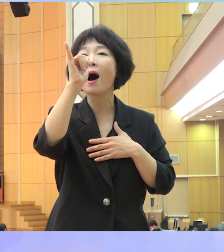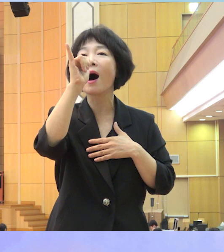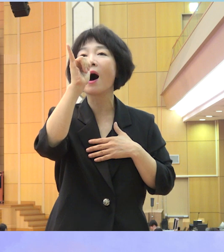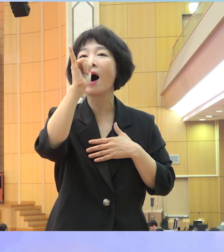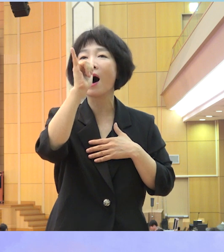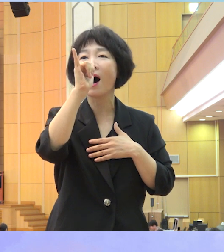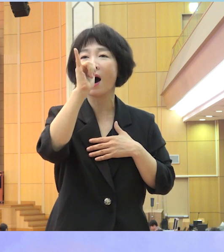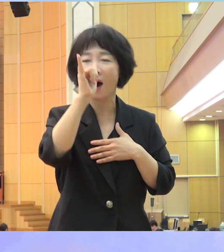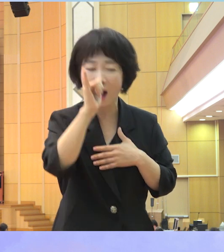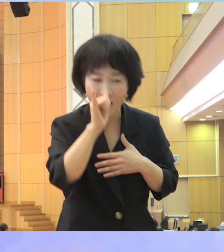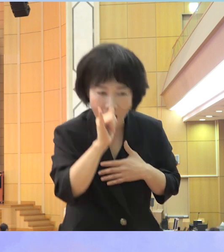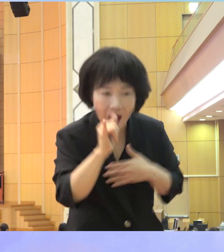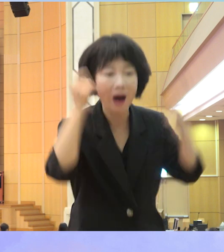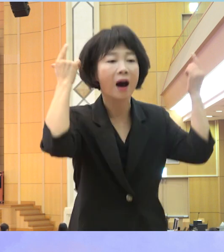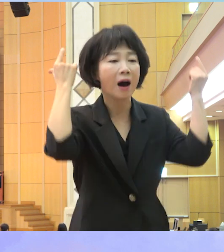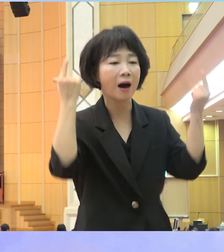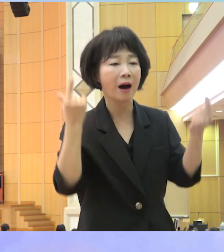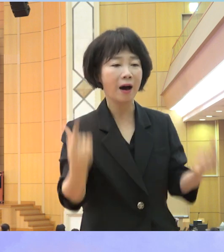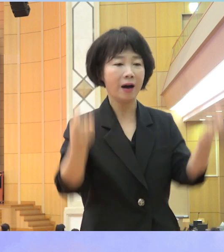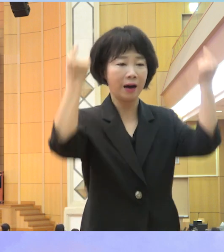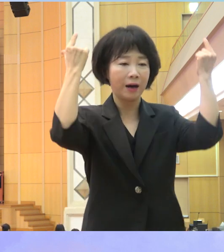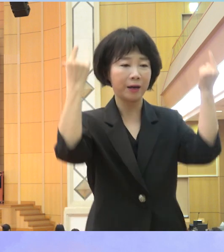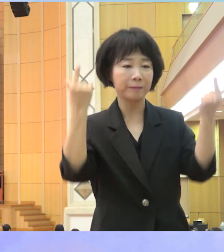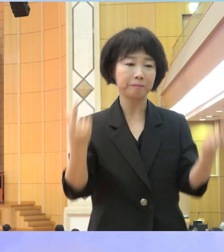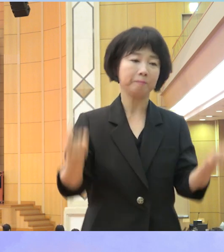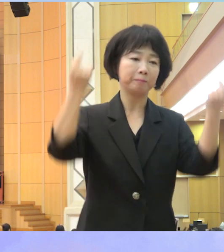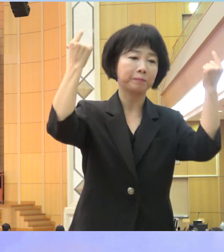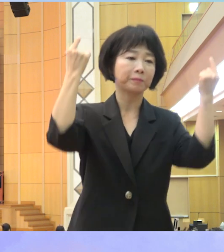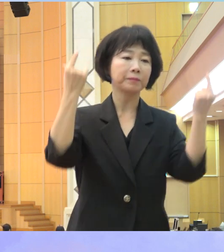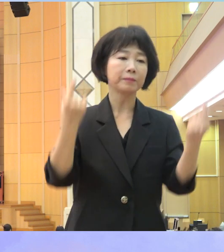있도다. 예수 이름 높이세